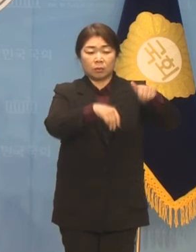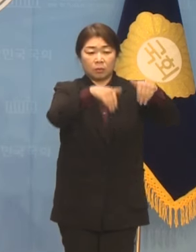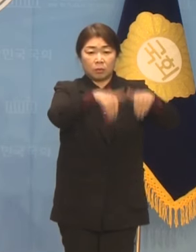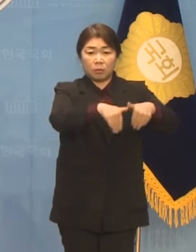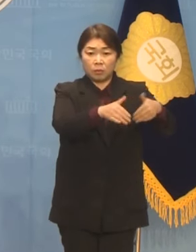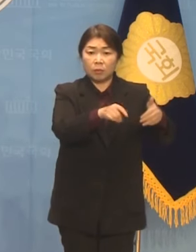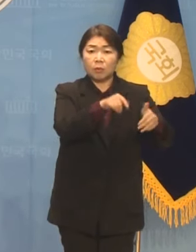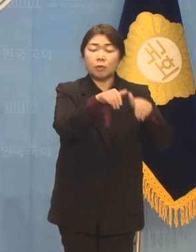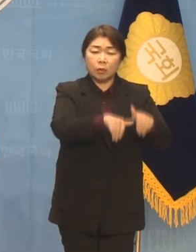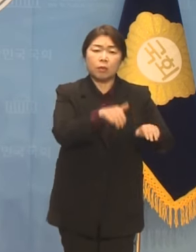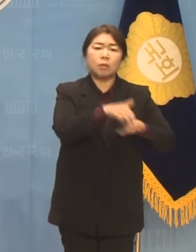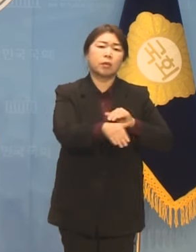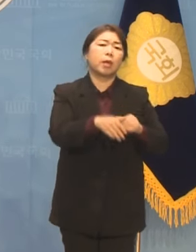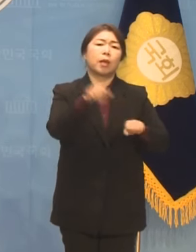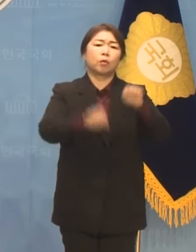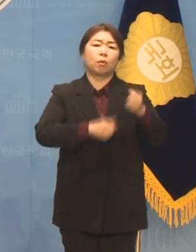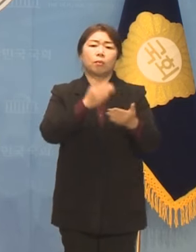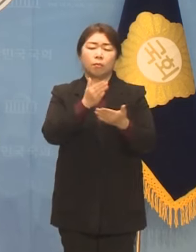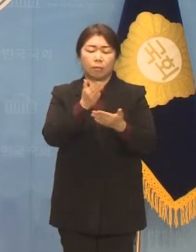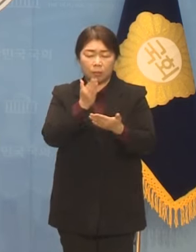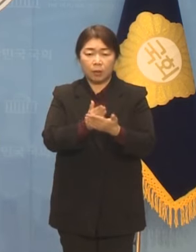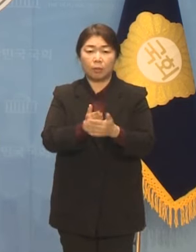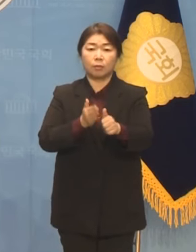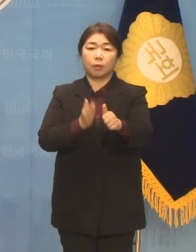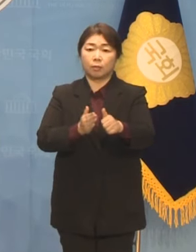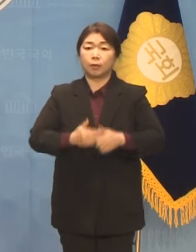증명하는 노력이라도 하시길 바랍니다.